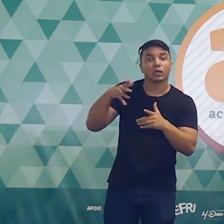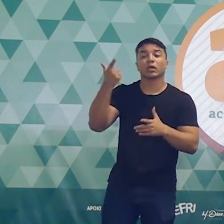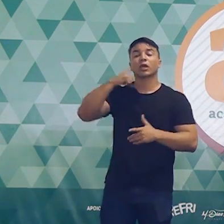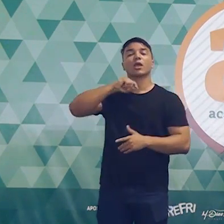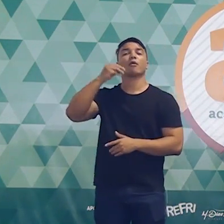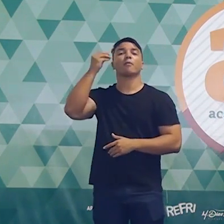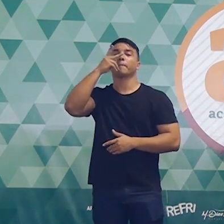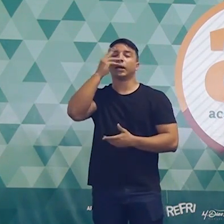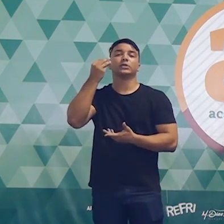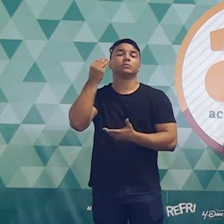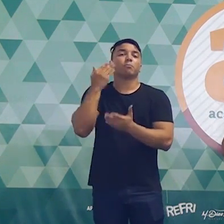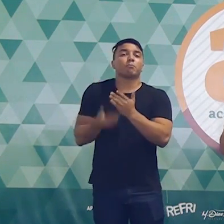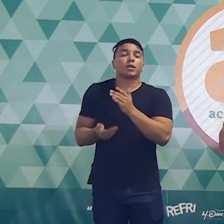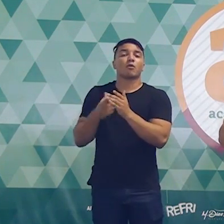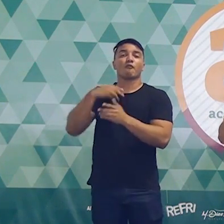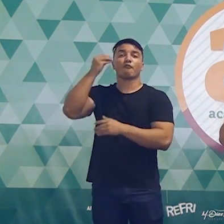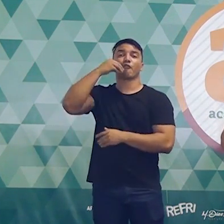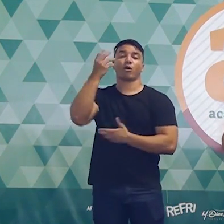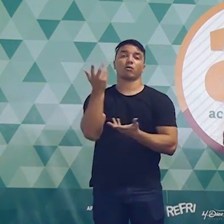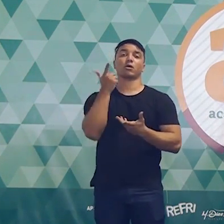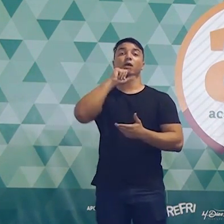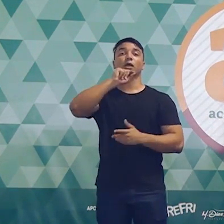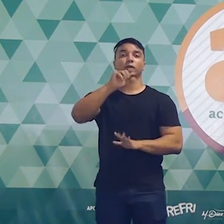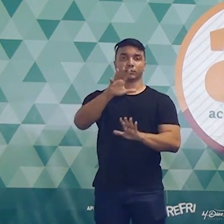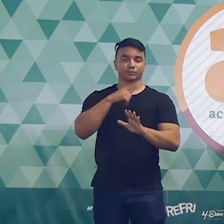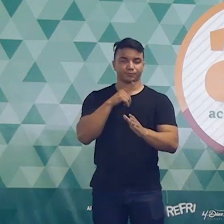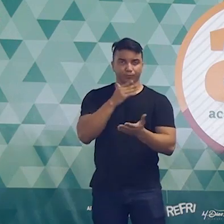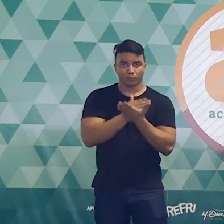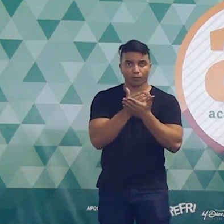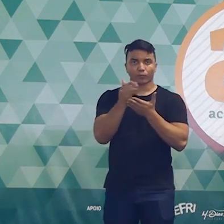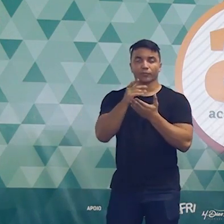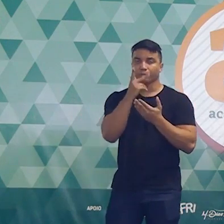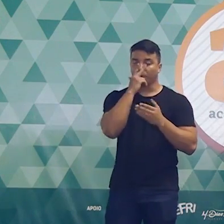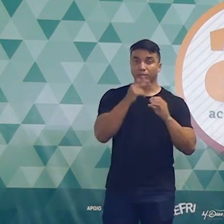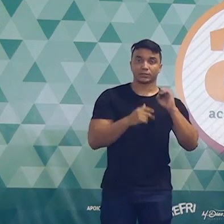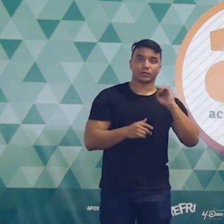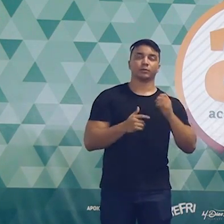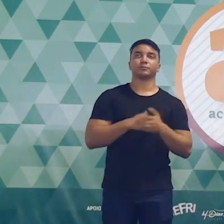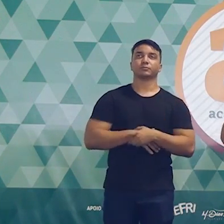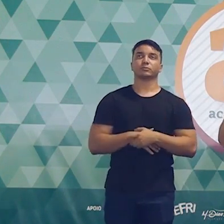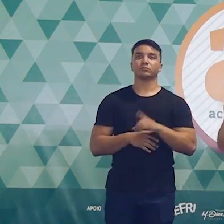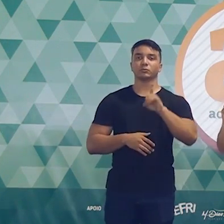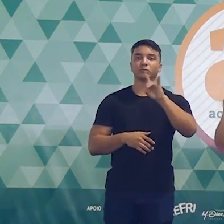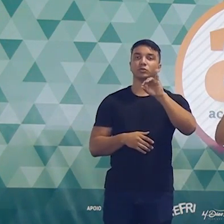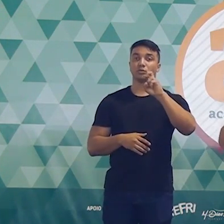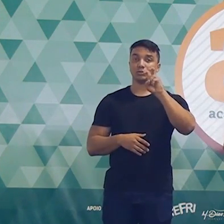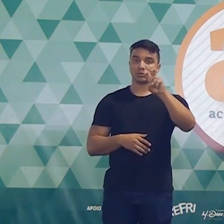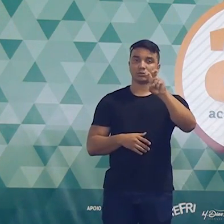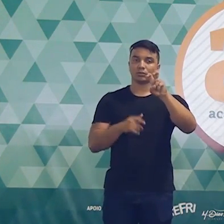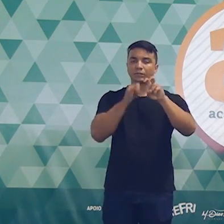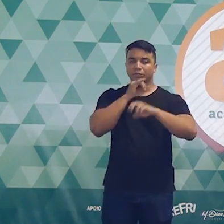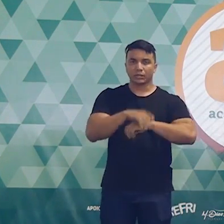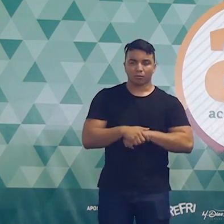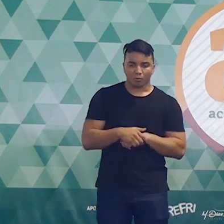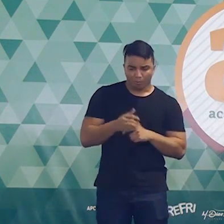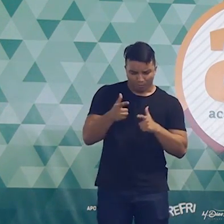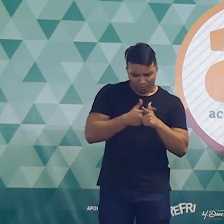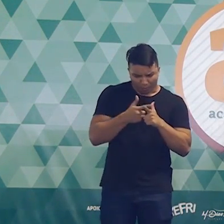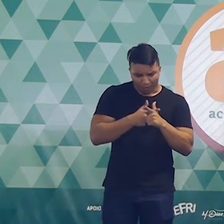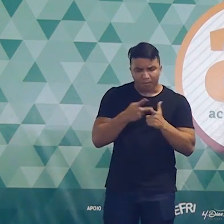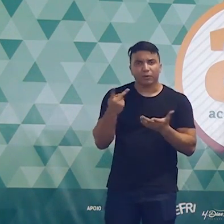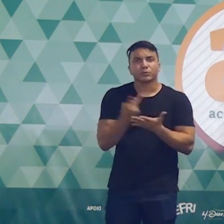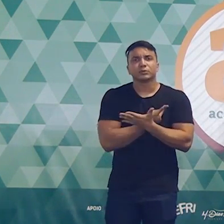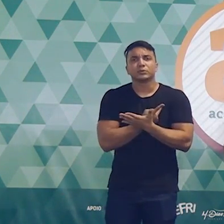falha. Entenda, vamos começar do zero. Vou começar a minha redação lá no dia 5. Se há um problema acontecendo,